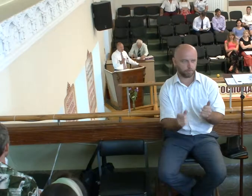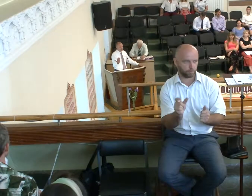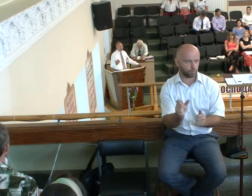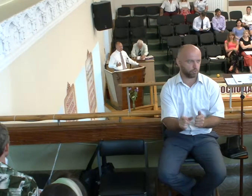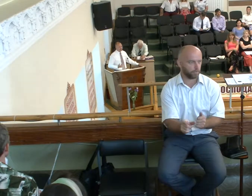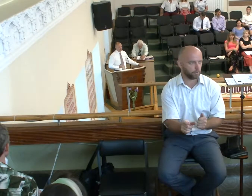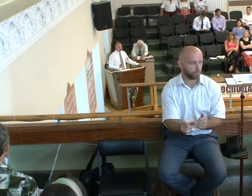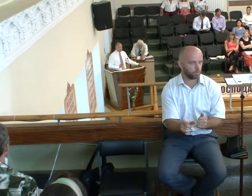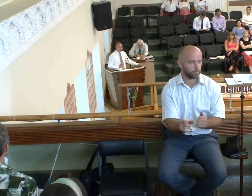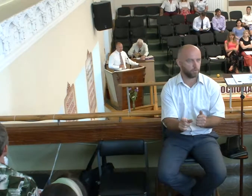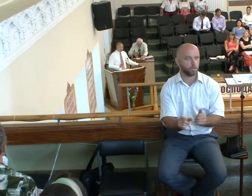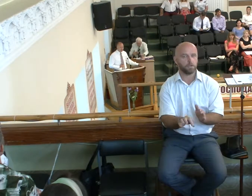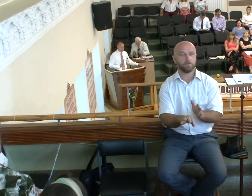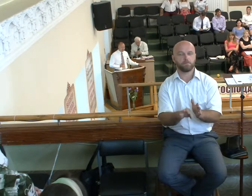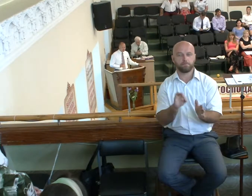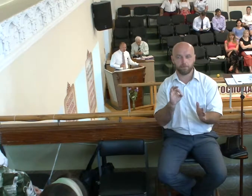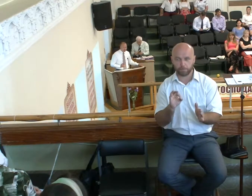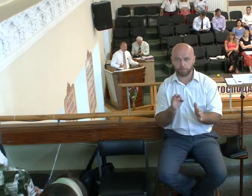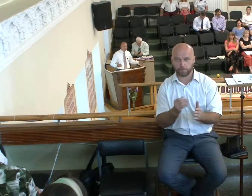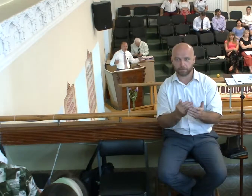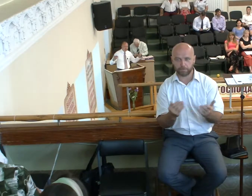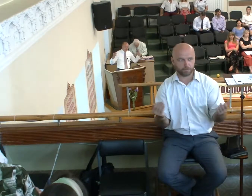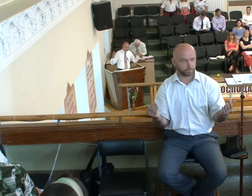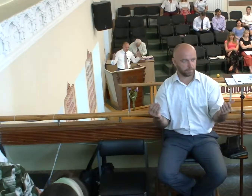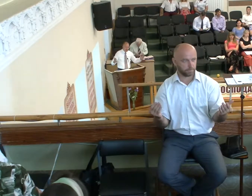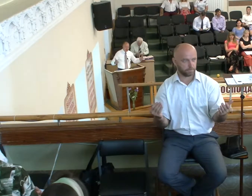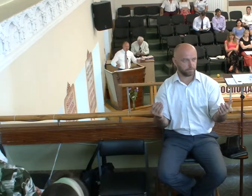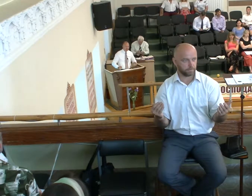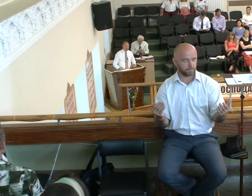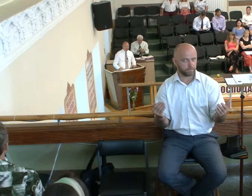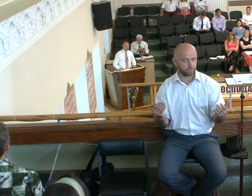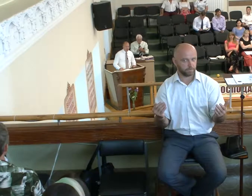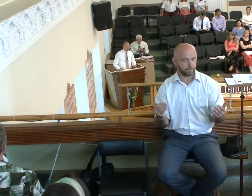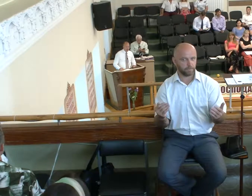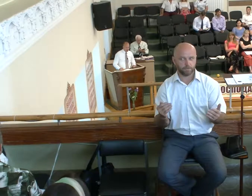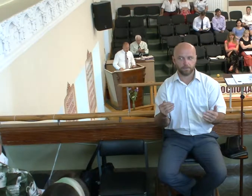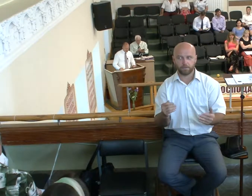Ведь выбор наш с вами, он обусловлен именно временем,